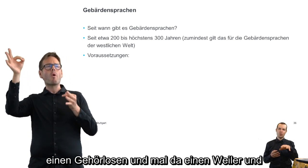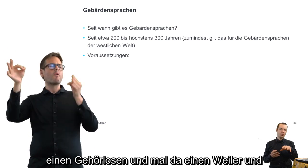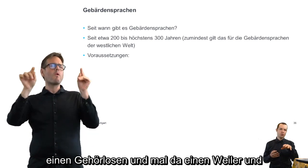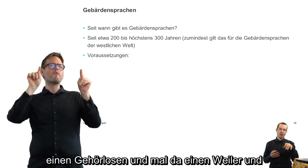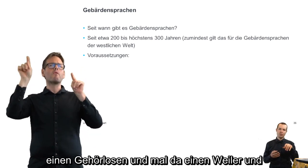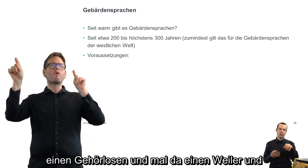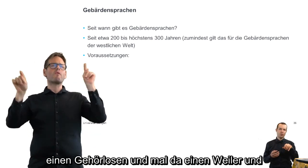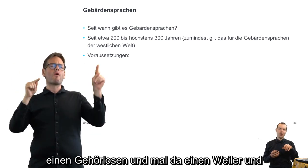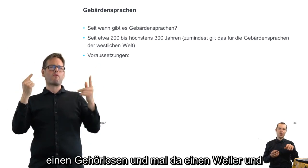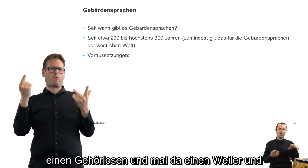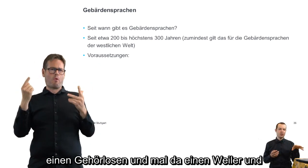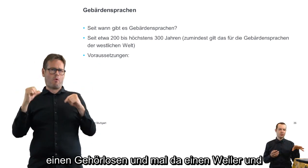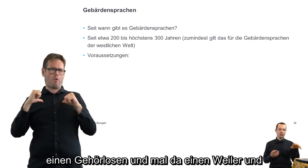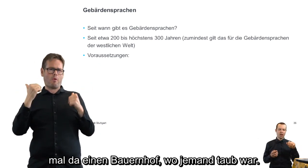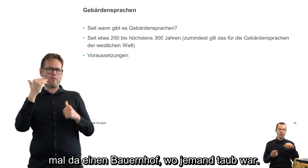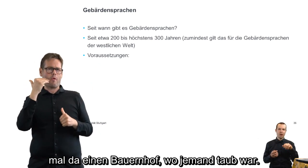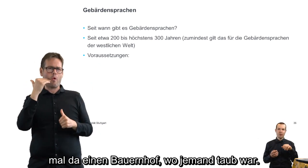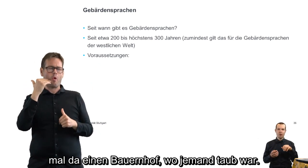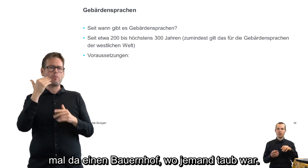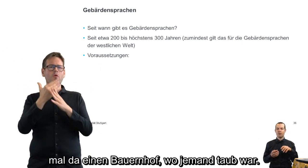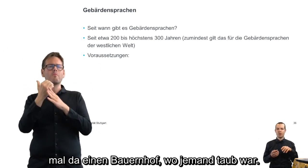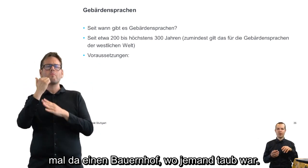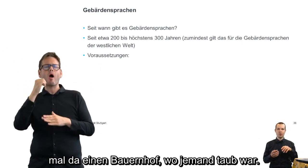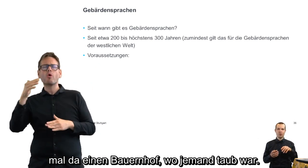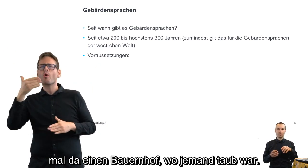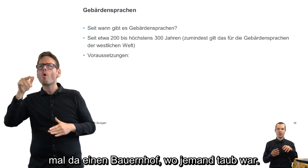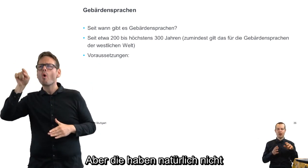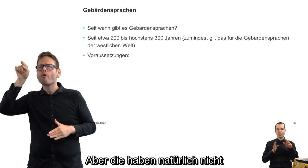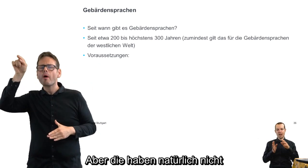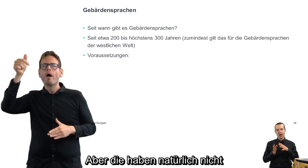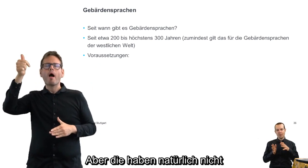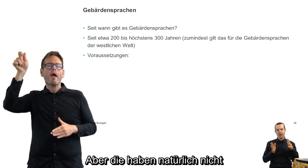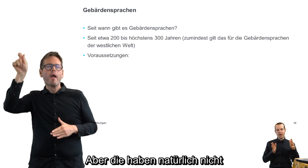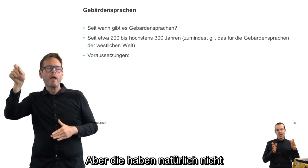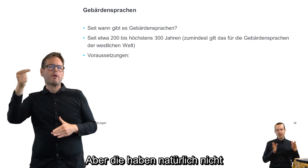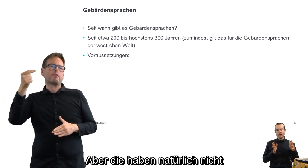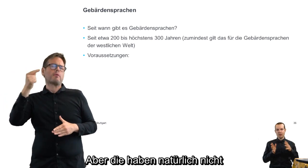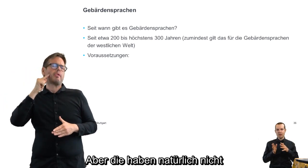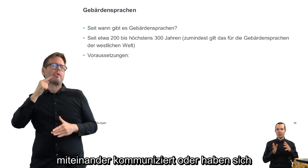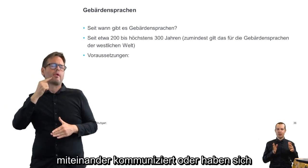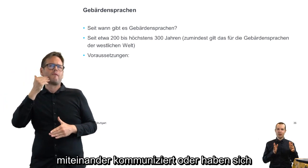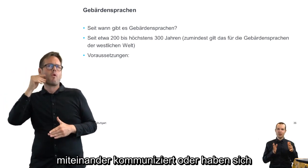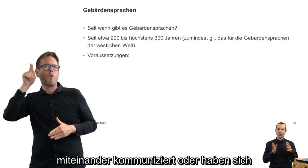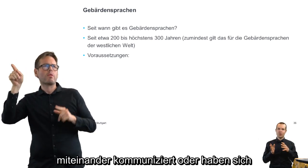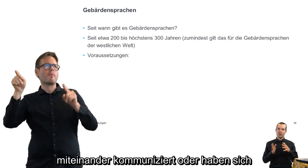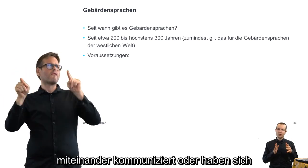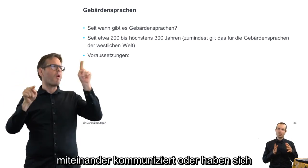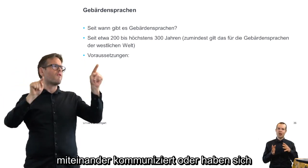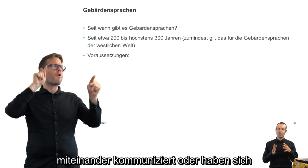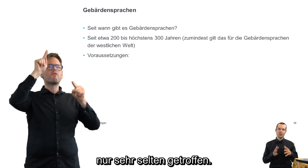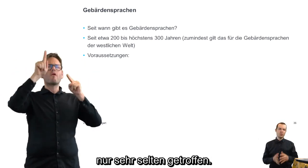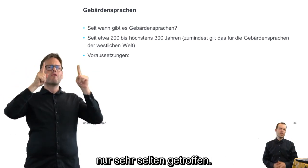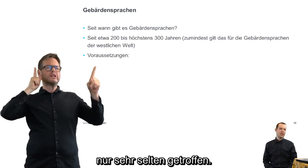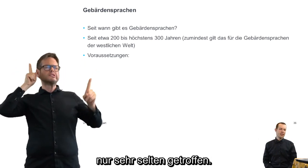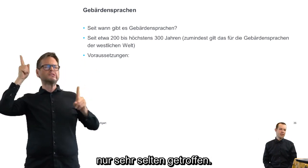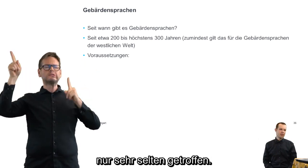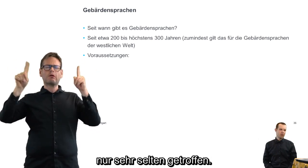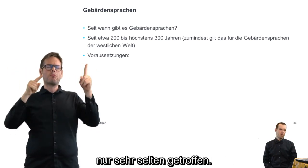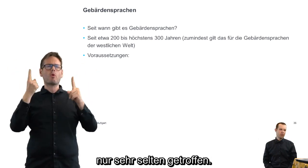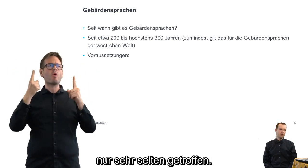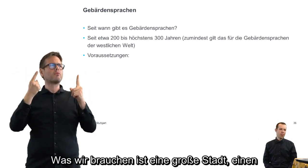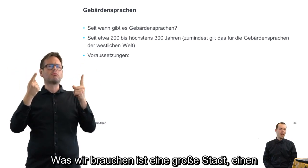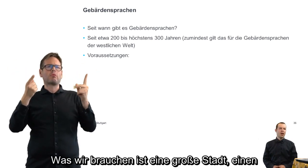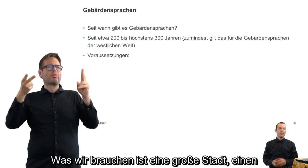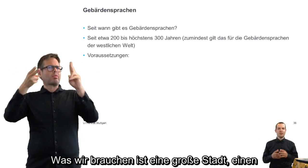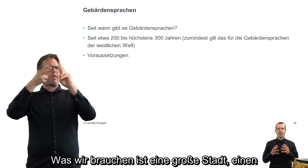da ein Gehörlosen und da ein Wohlenweiler und da mal ein Bauernhof, wo jemand gehörlos war. Aber die haben natürlich nicht miteinander kommuniziert oder haben sich nur sehr selten